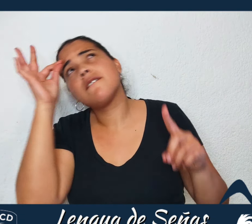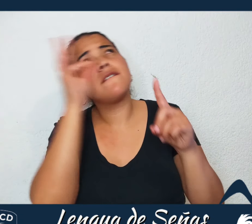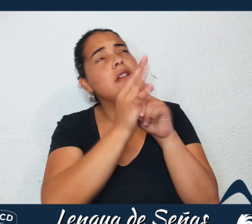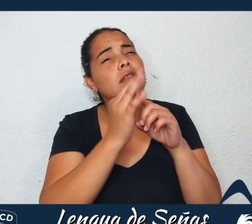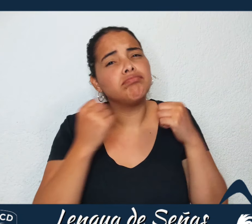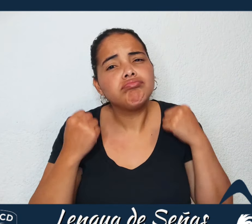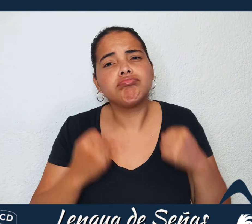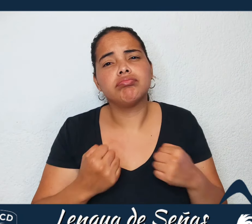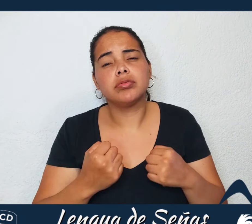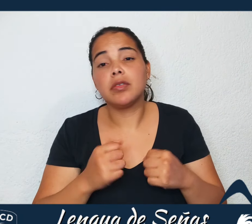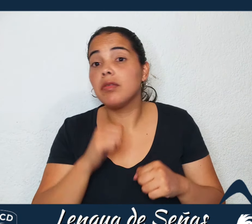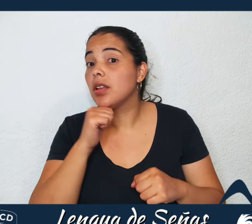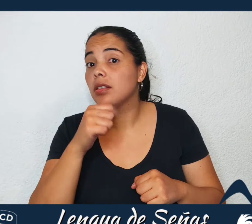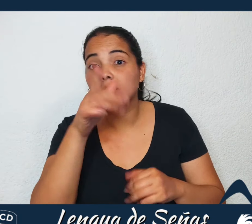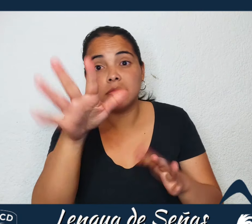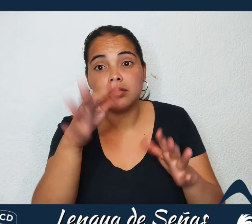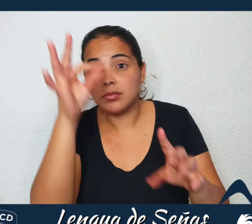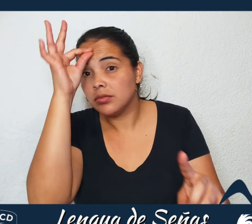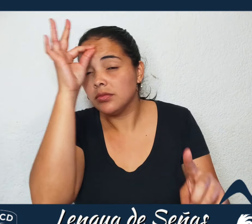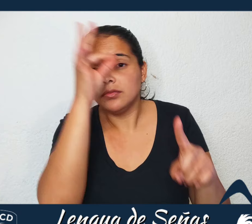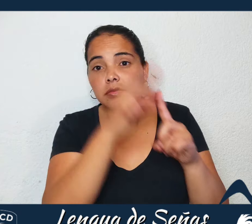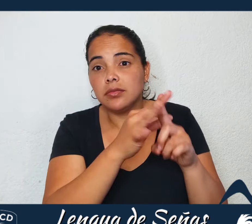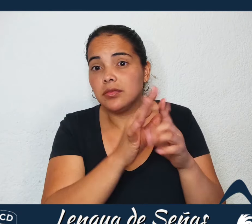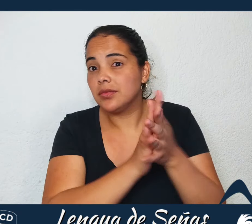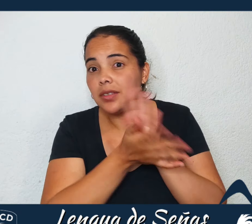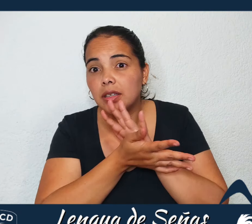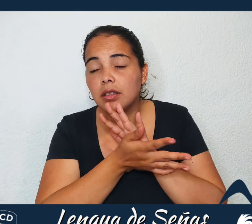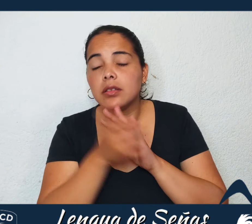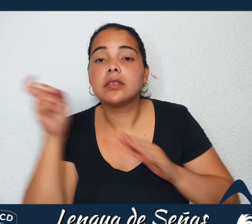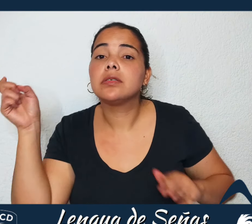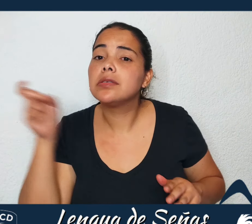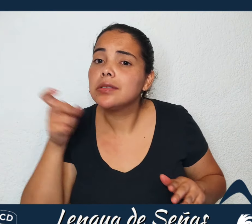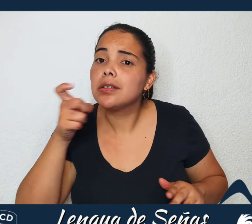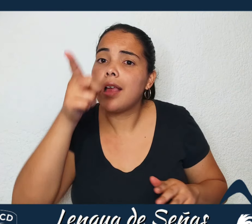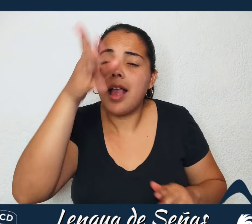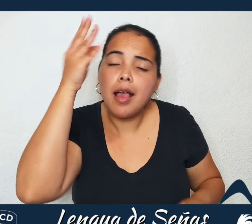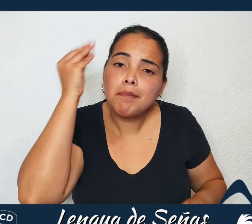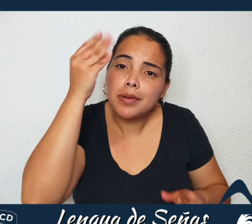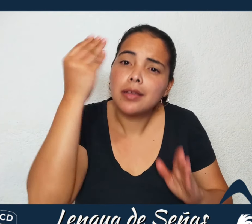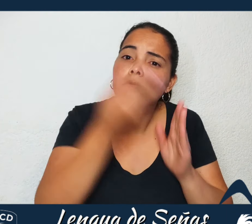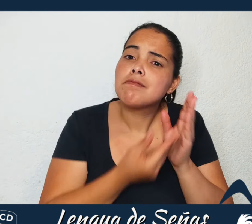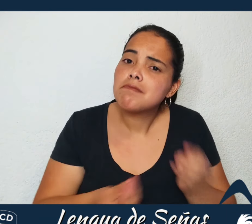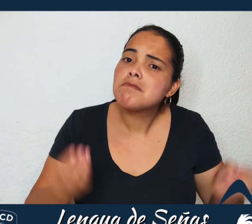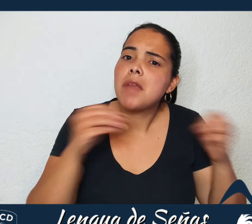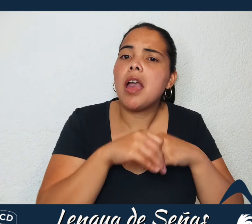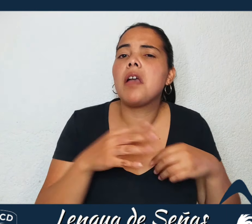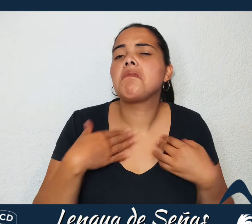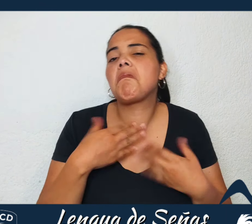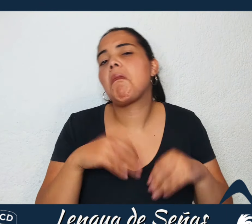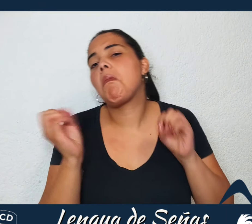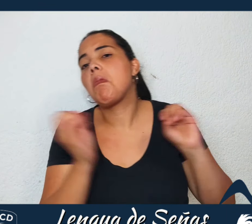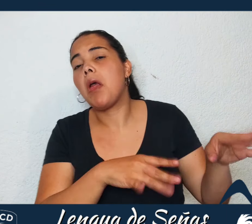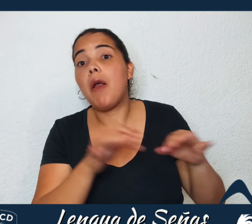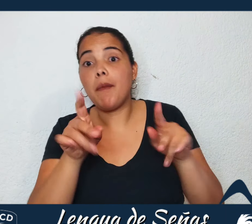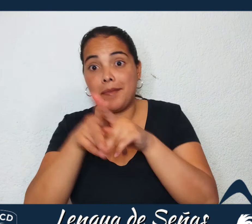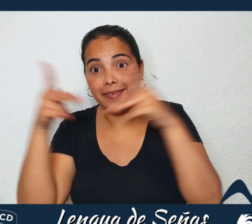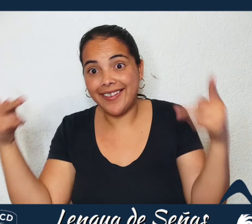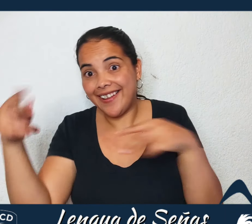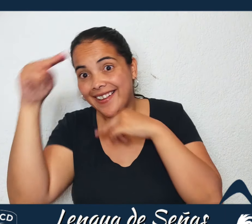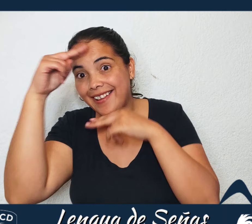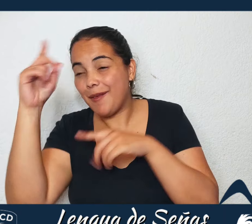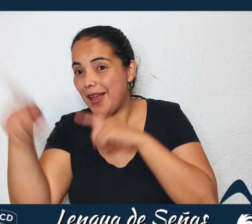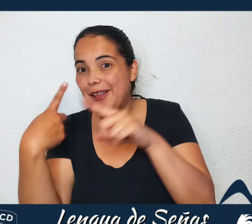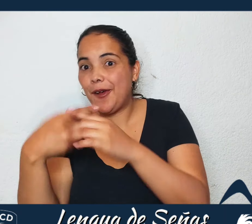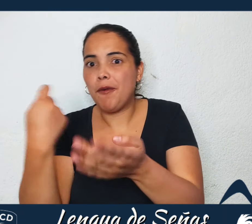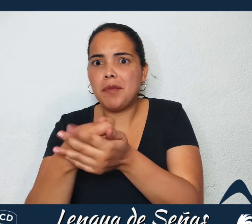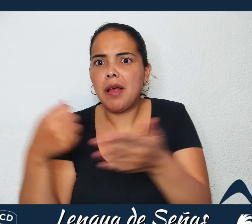es cierta, si no han creído en vano, les dice. Y el mensaje del evangelio está basado, les dice él, en lo que las escrituras